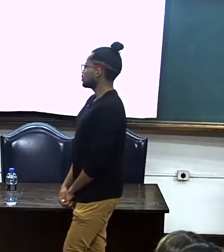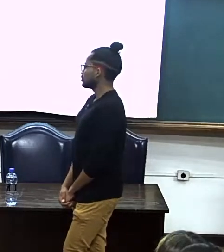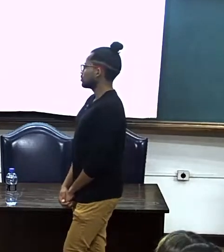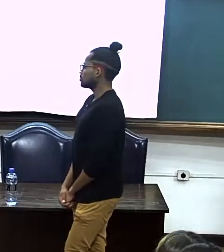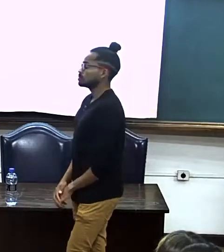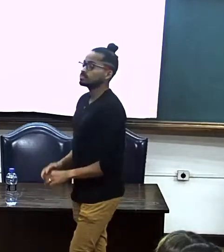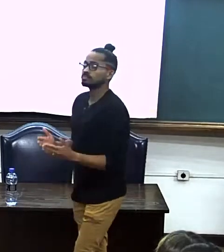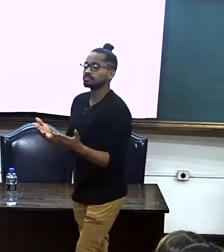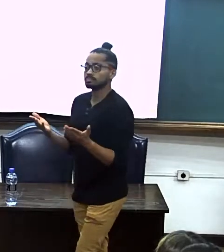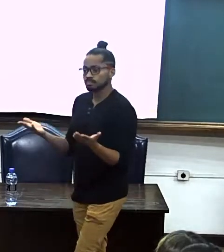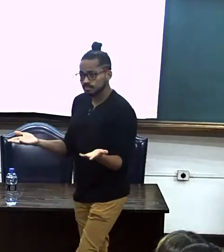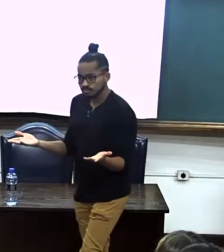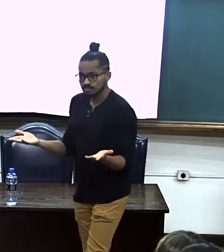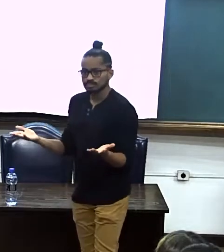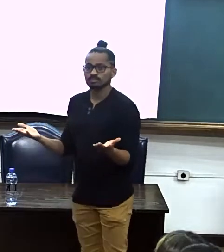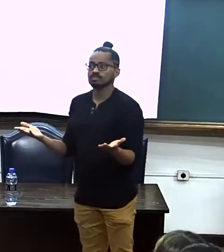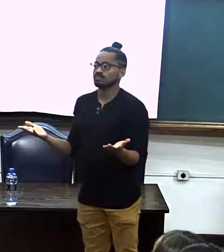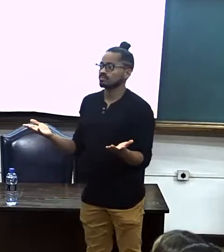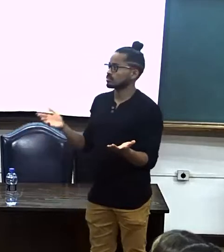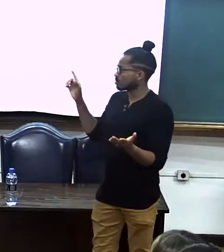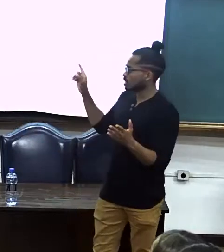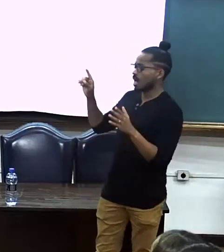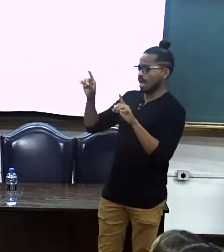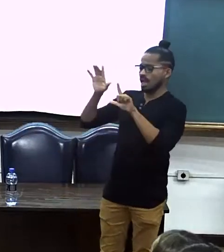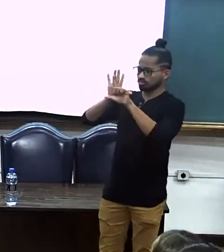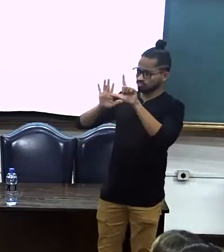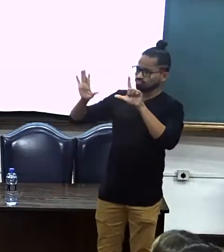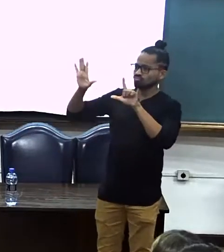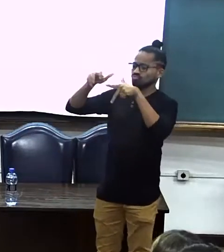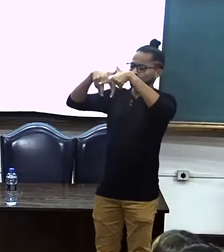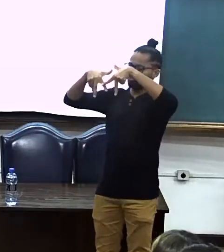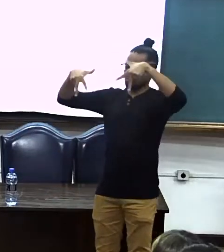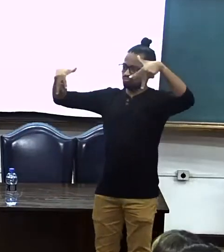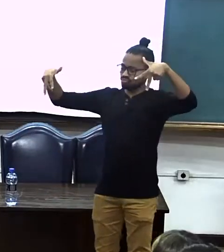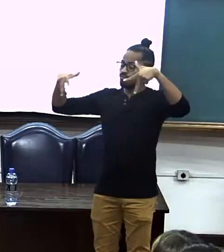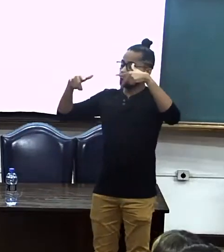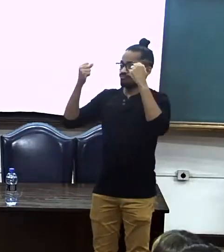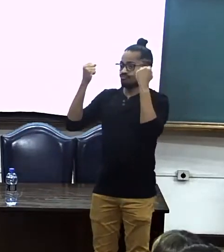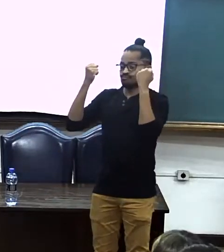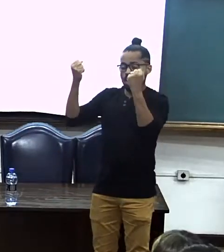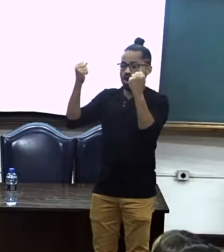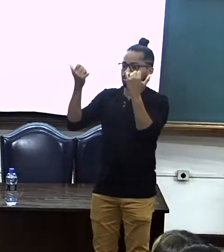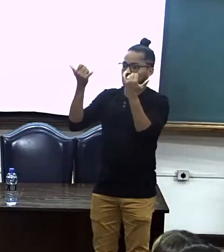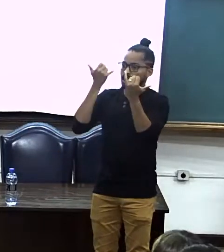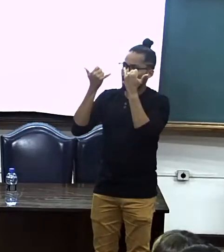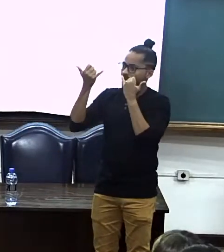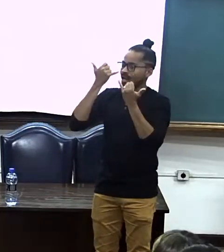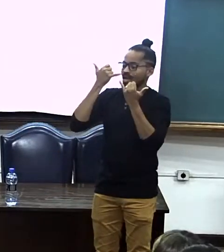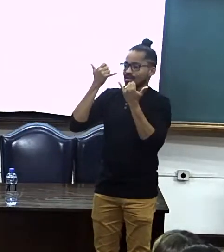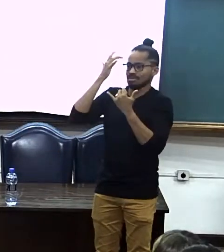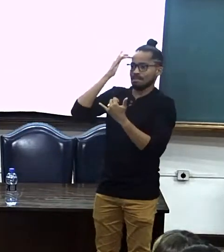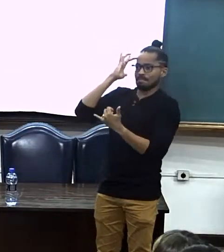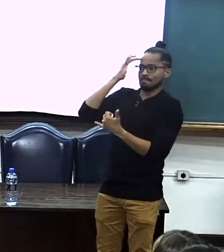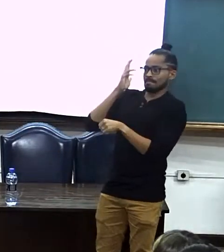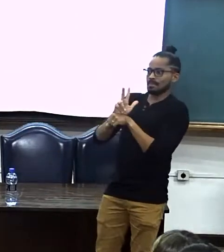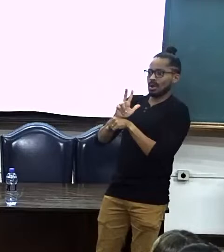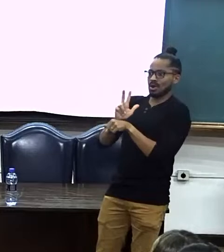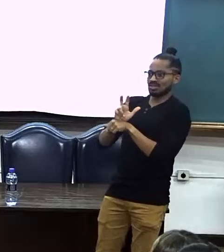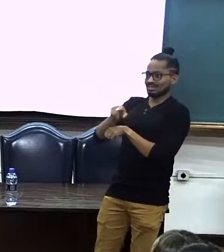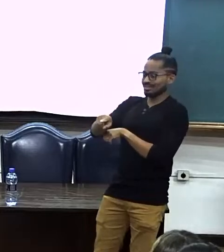So, this is a very powerful hypothesis, and this is different from most